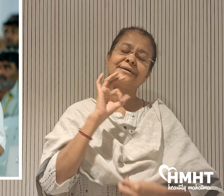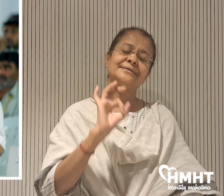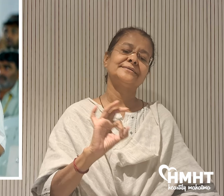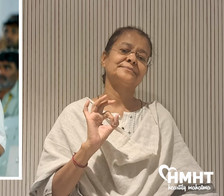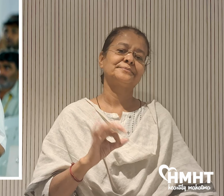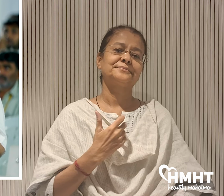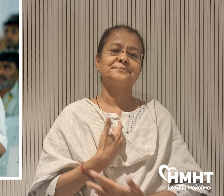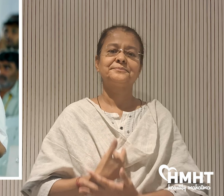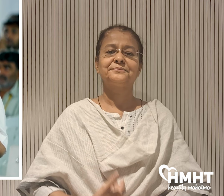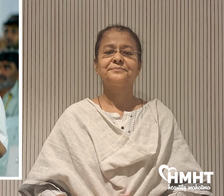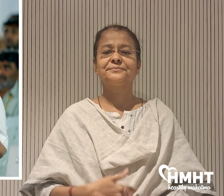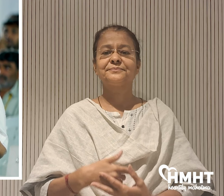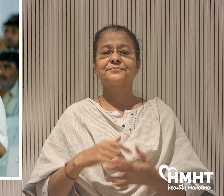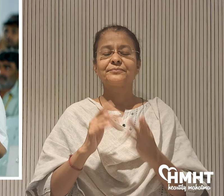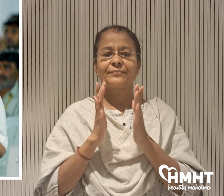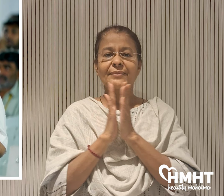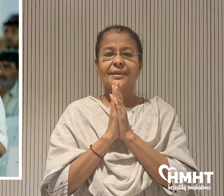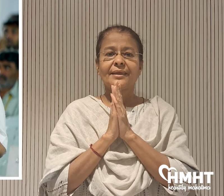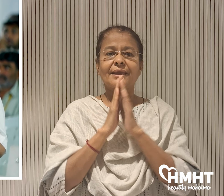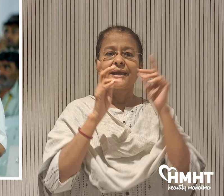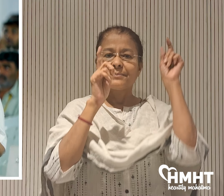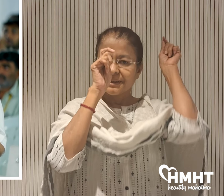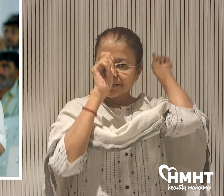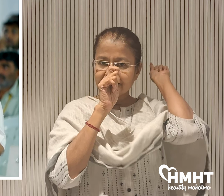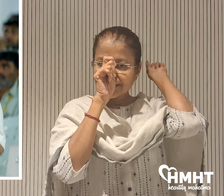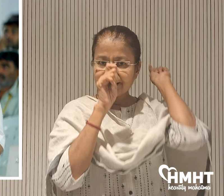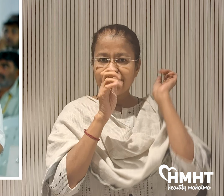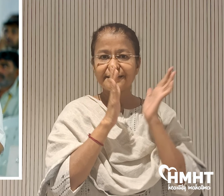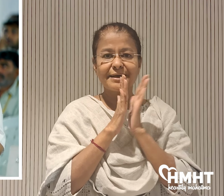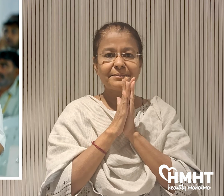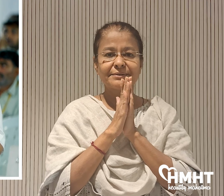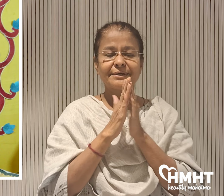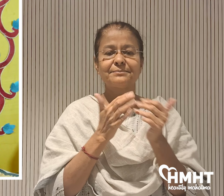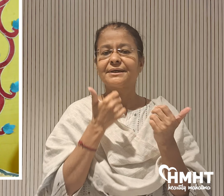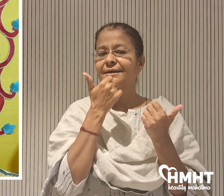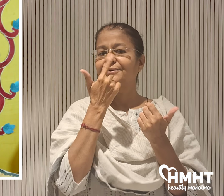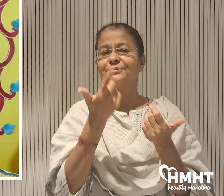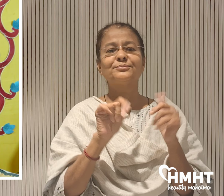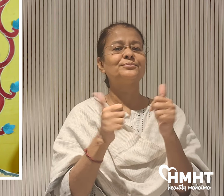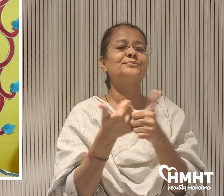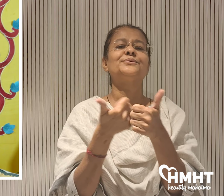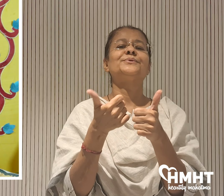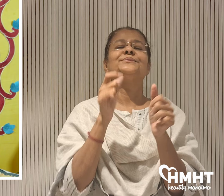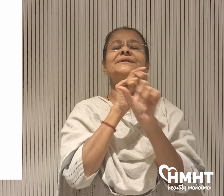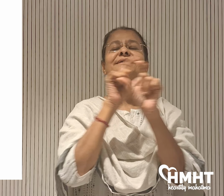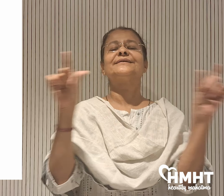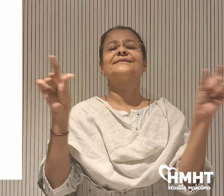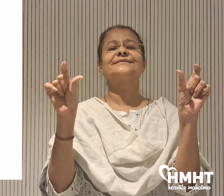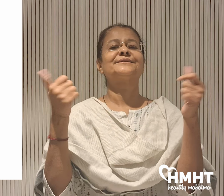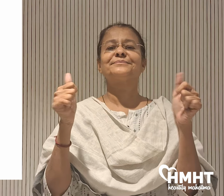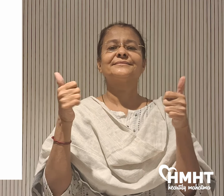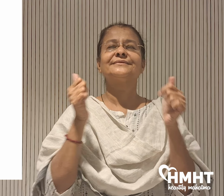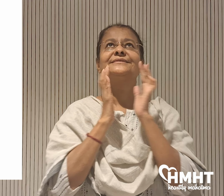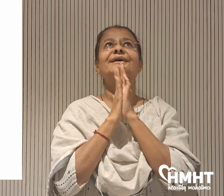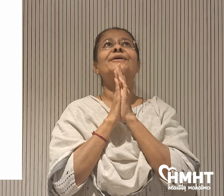દાદા ભગવાન માટે શબ્દો નથી અને આપે આખું જિંદગી અને જીવન સુધારી નાખ્યું છે. બહુ સરસ.